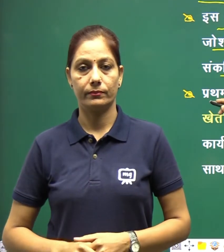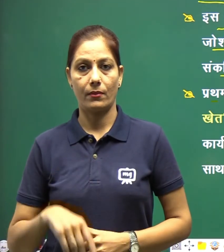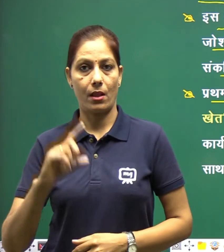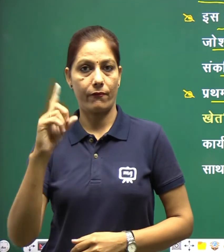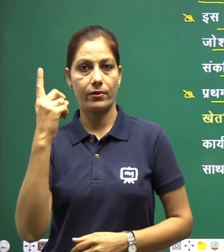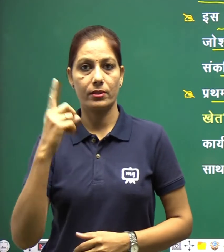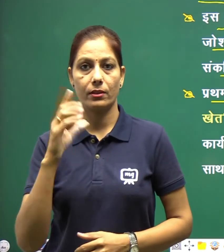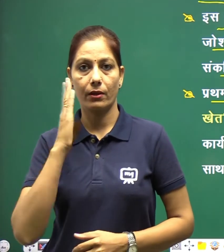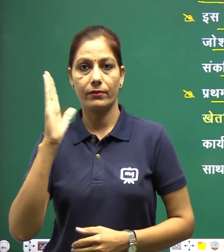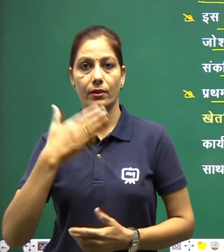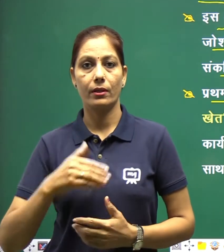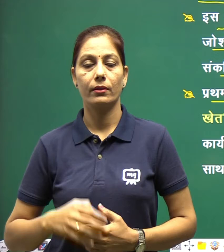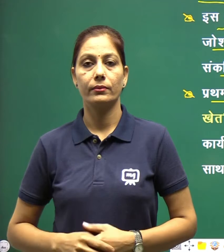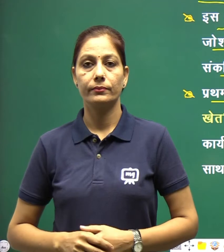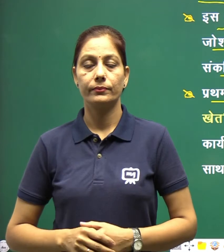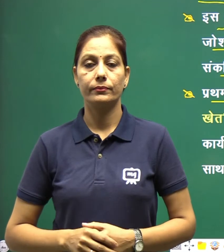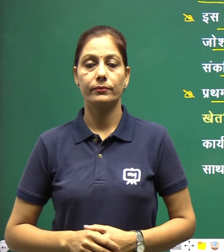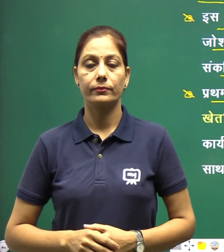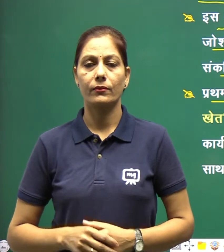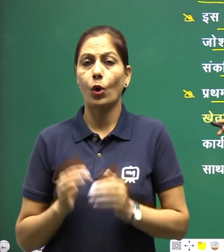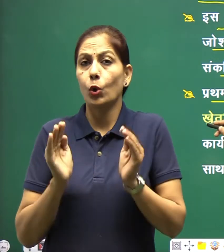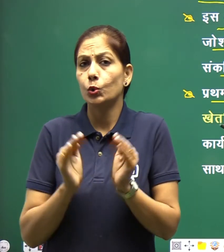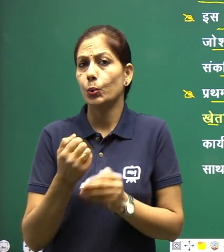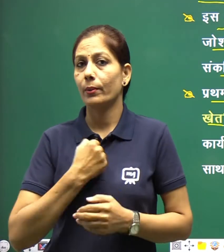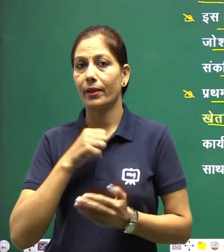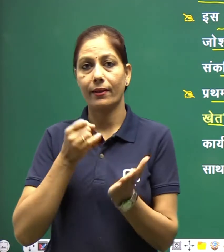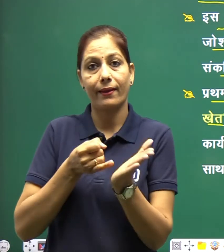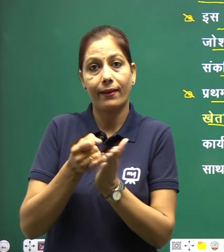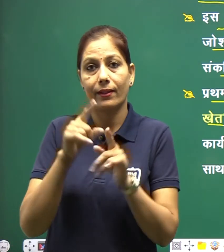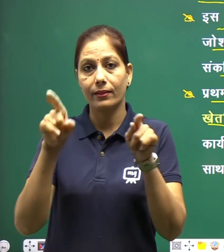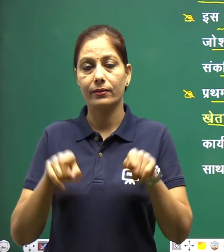प्रथम कविता छोटा मेरा खेत।